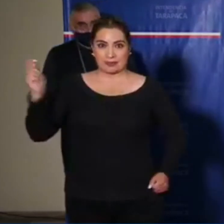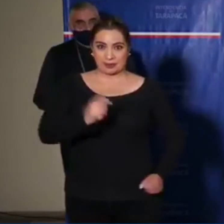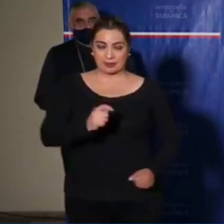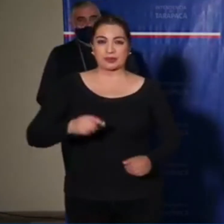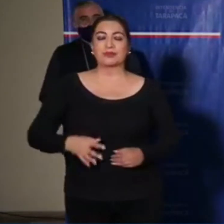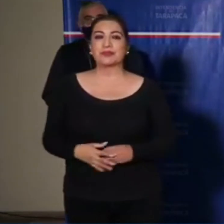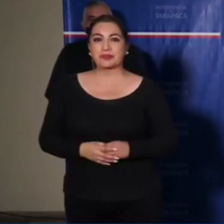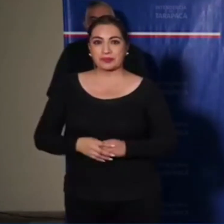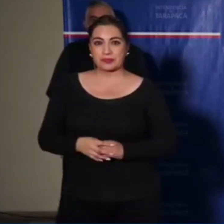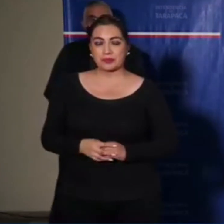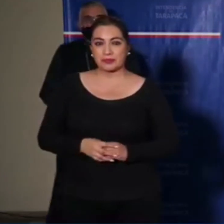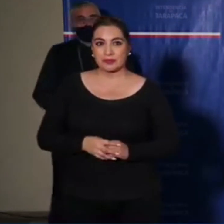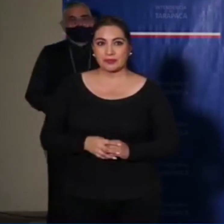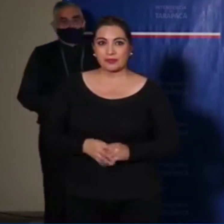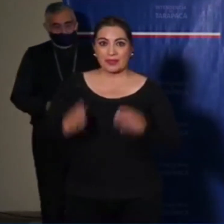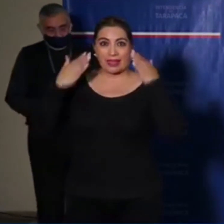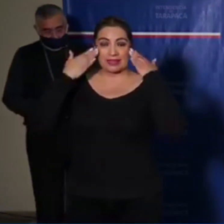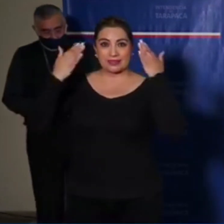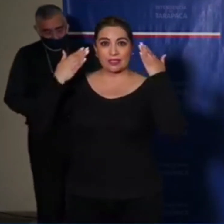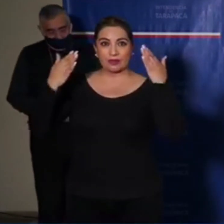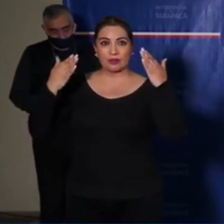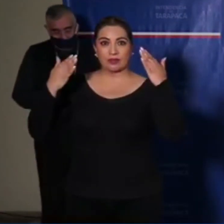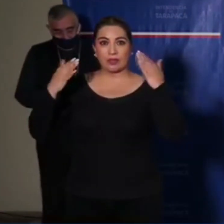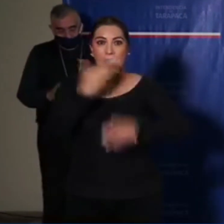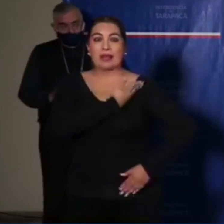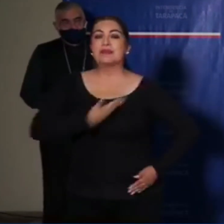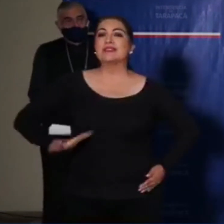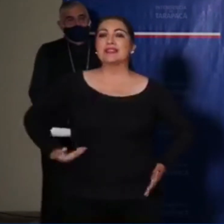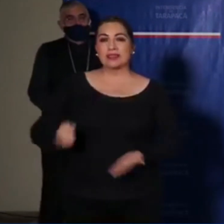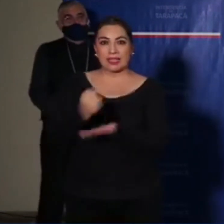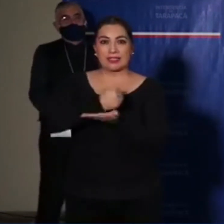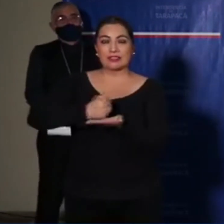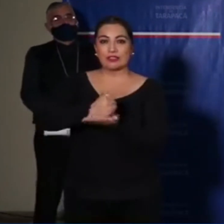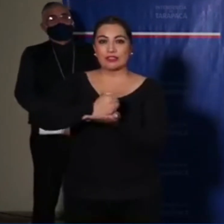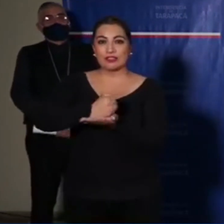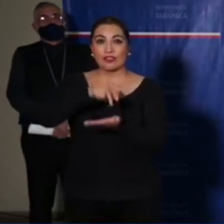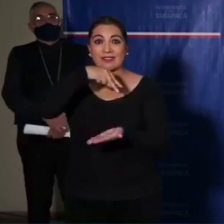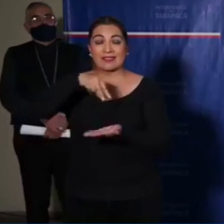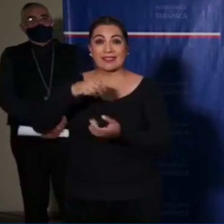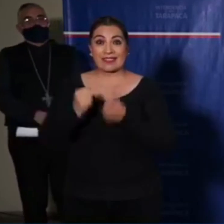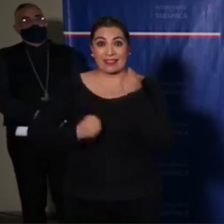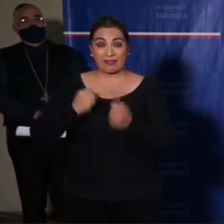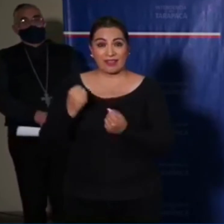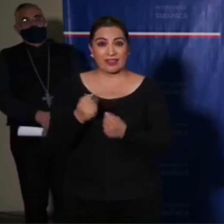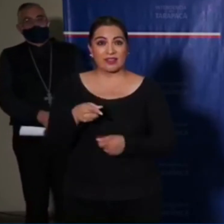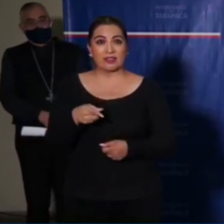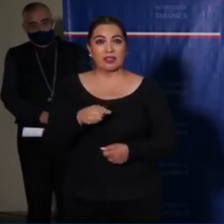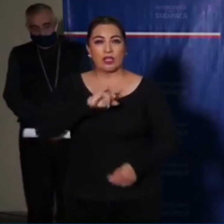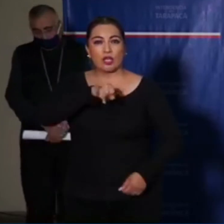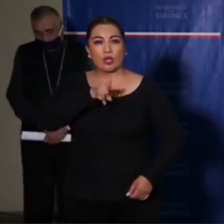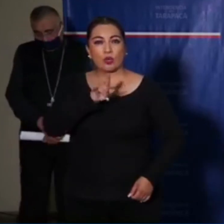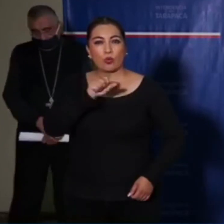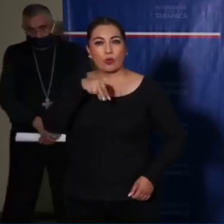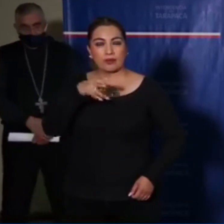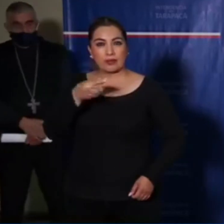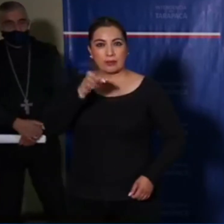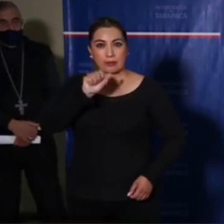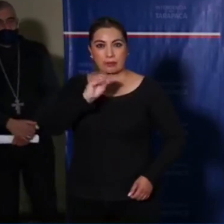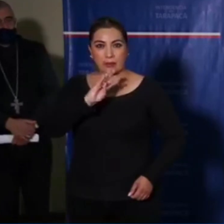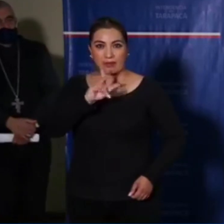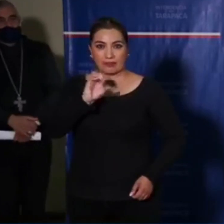de dificultad. Saludamos también al presidente de la Asociación de Bailes Religiosos de la Tirana, Juan Pablo Maturana